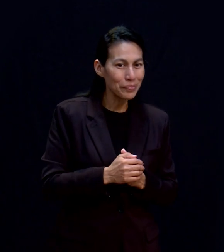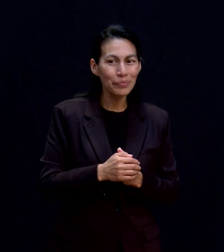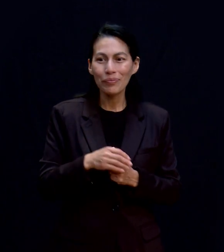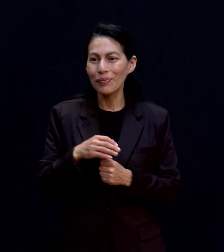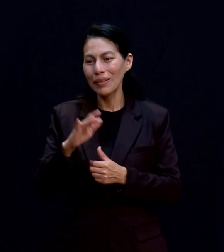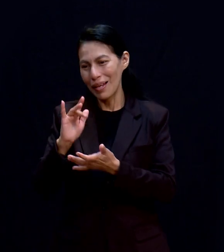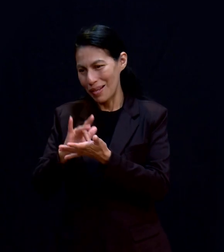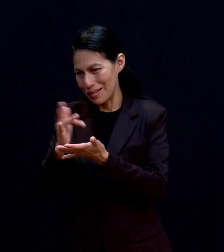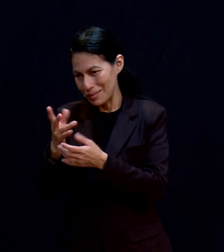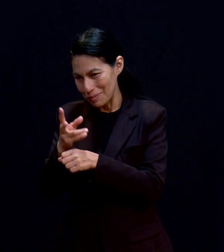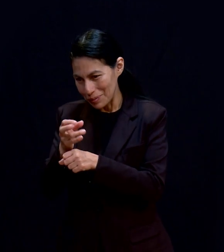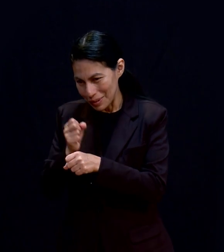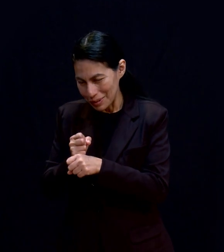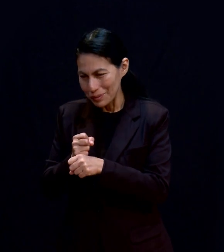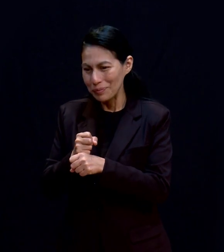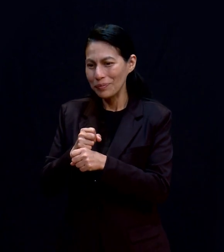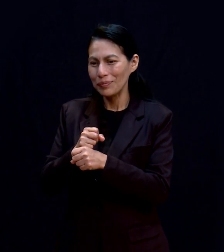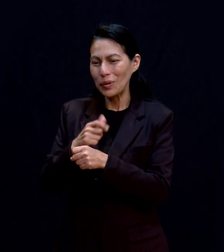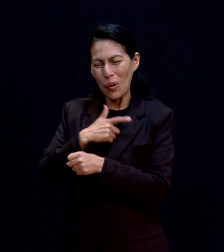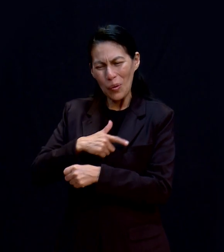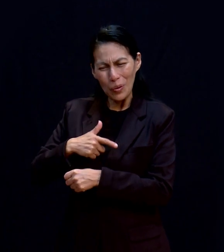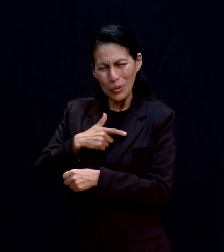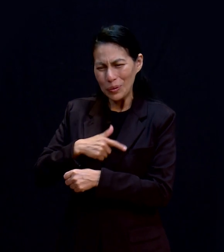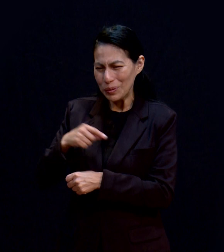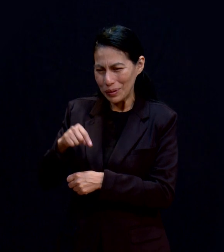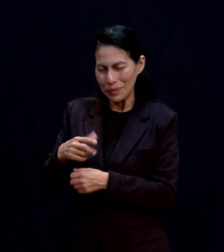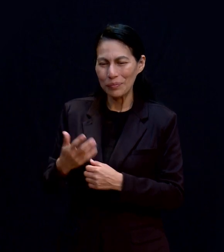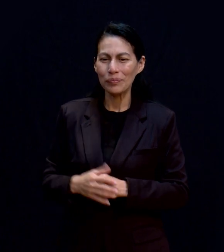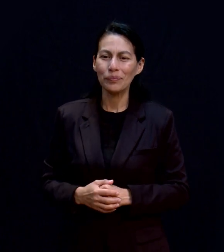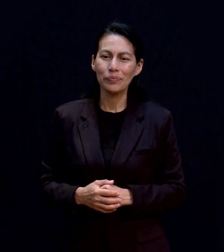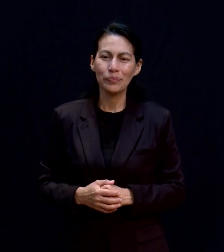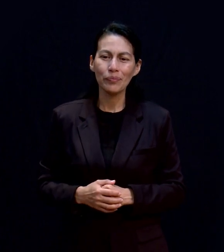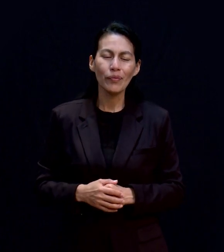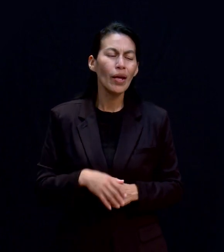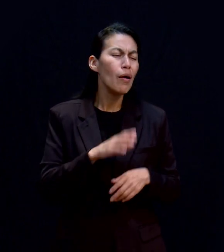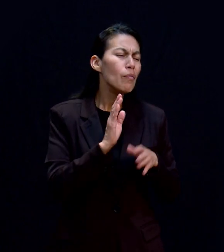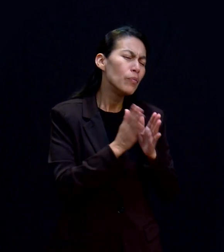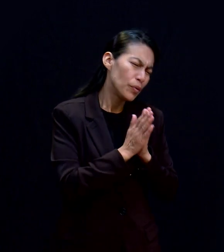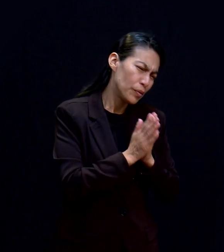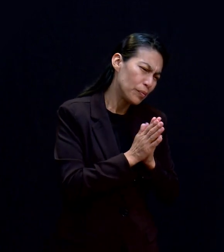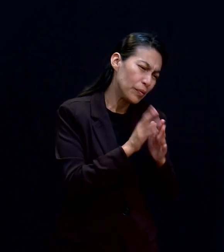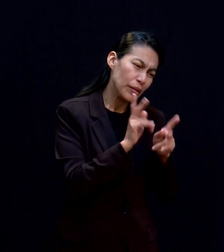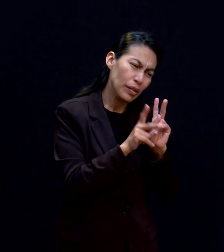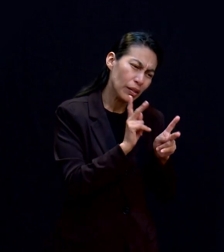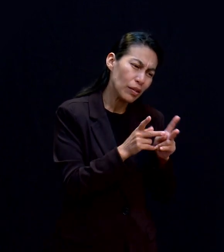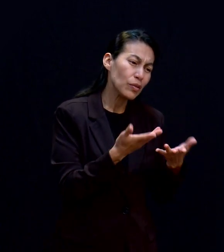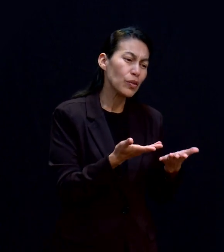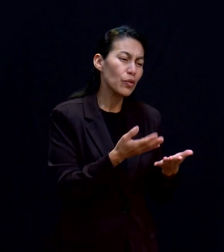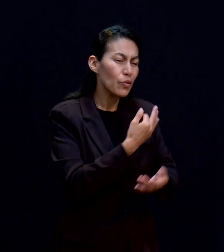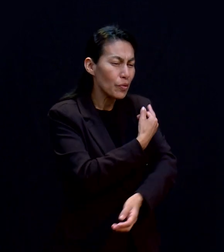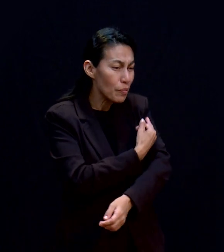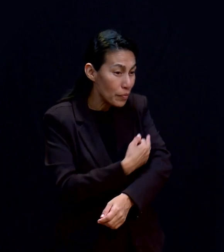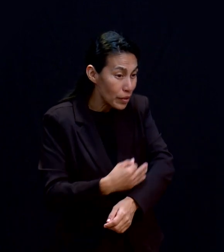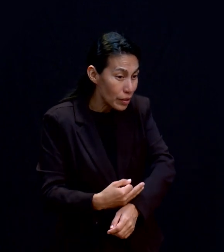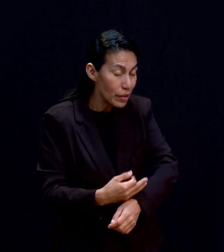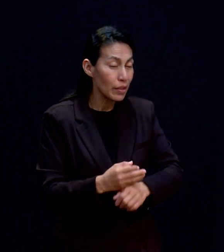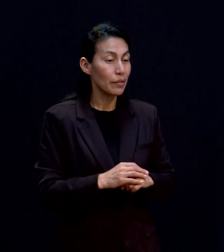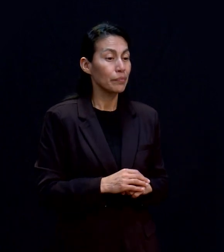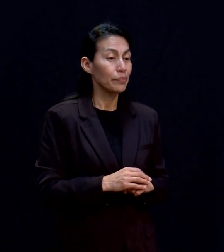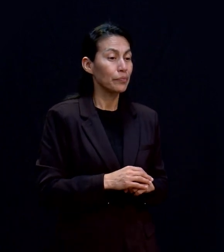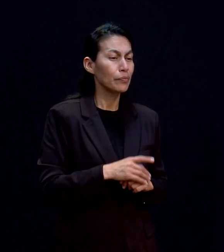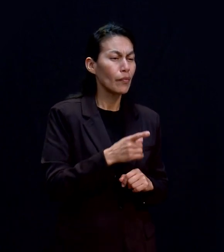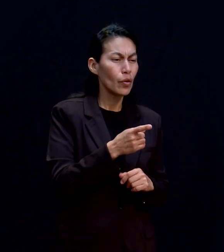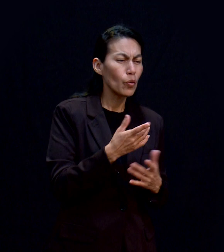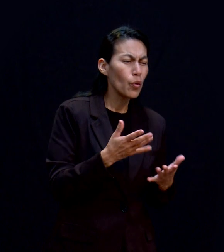la invitación pastor y es un gusto estar aquí cuéntanos algo de tu trasfondo familiar religioso